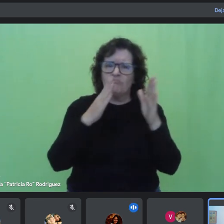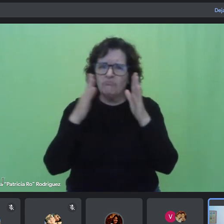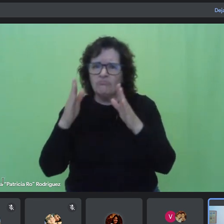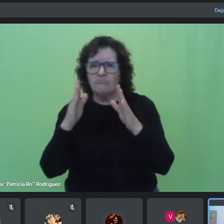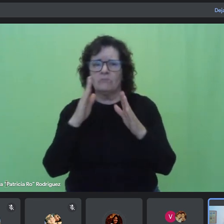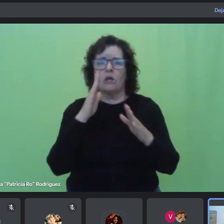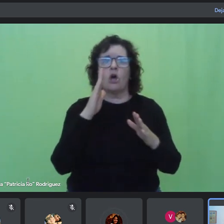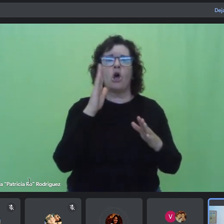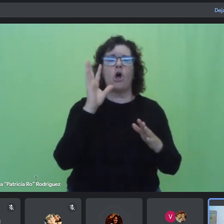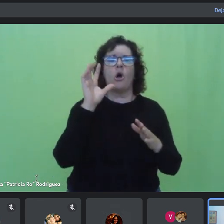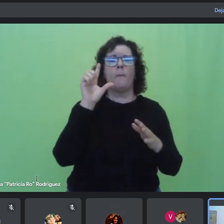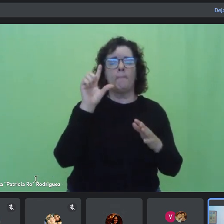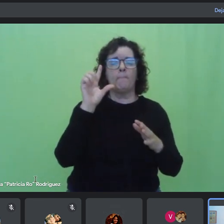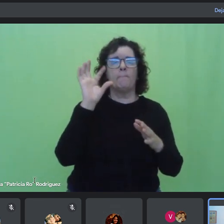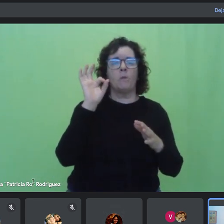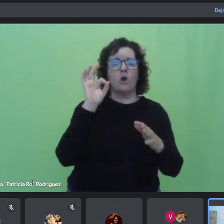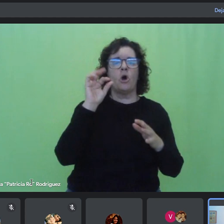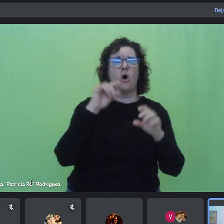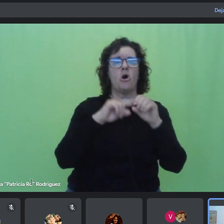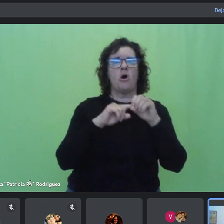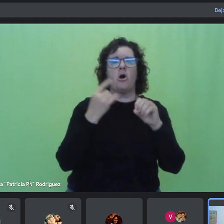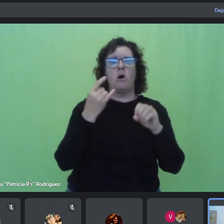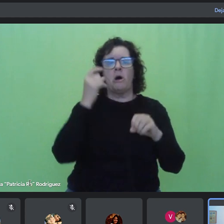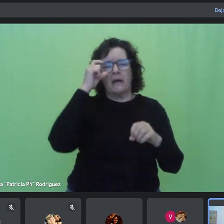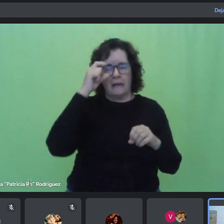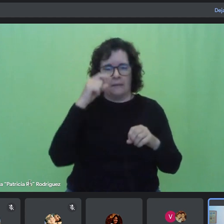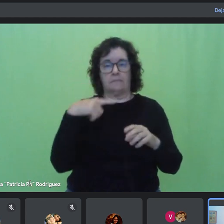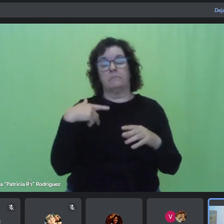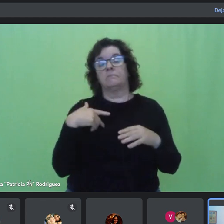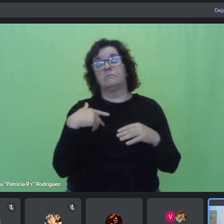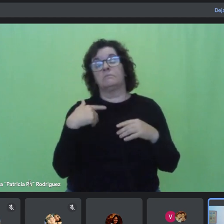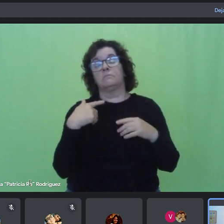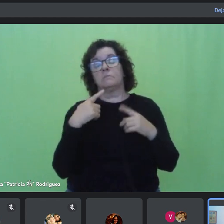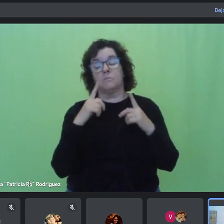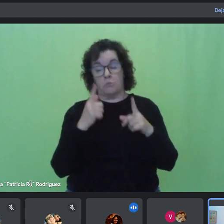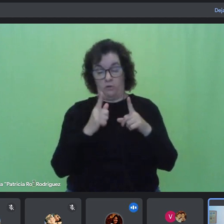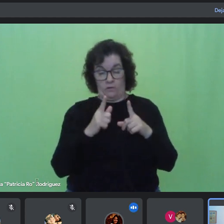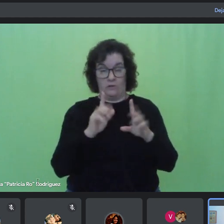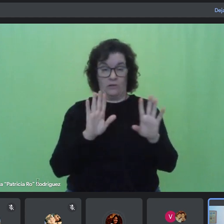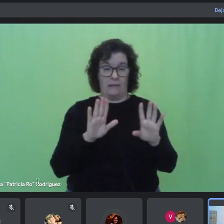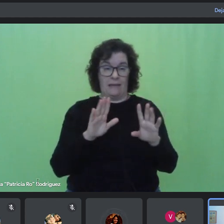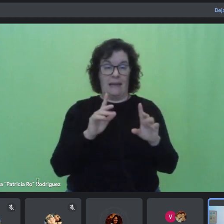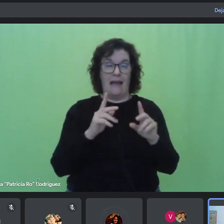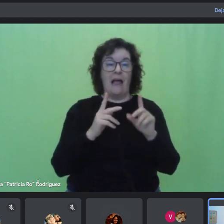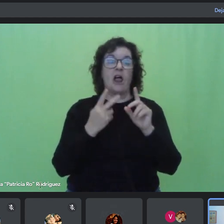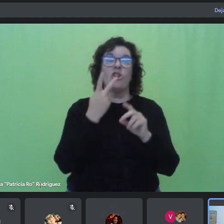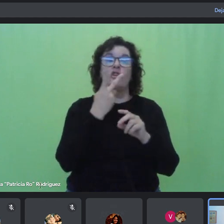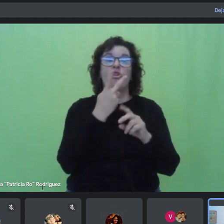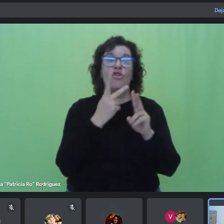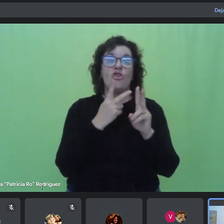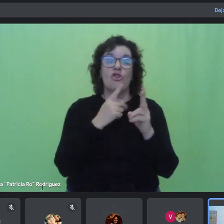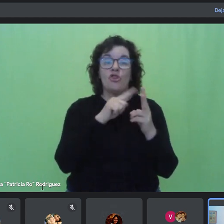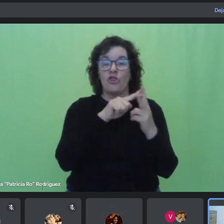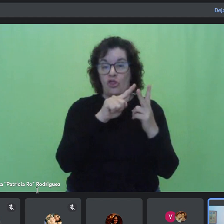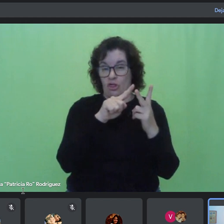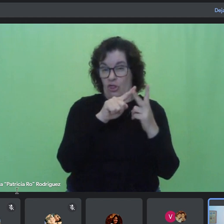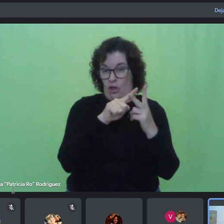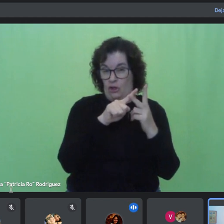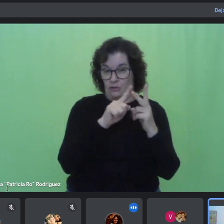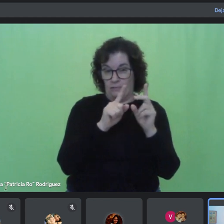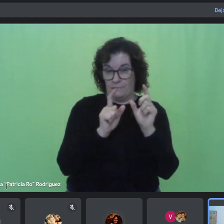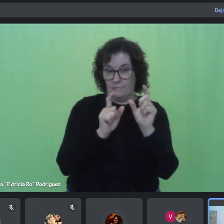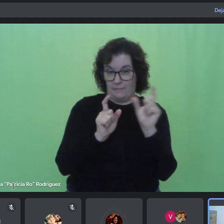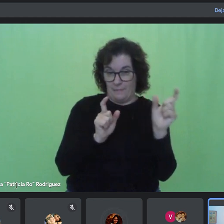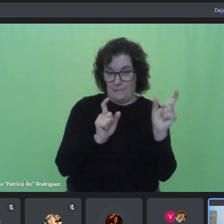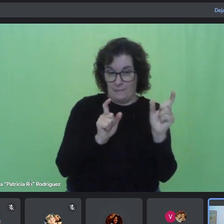Si yo tengo acá dos cosas que está enumerando. Una es la inteligencia artificial. Y acá tengo el I, tengo que tener otra cosa más. Es